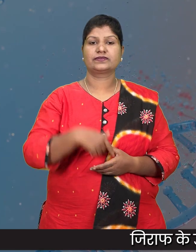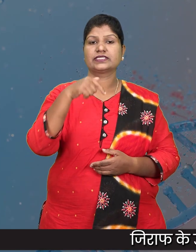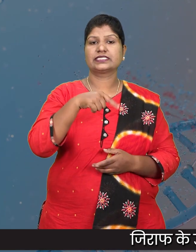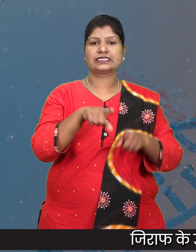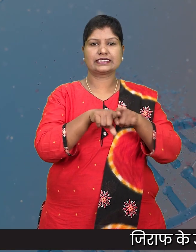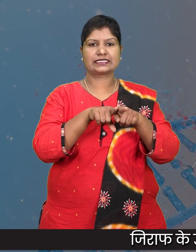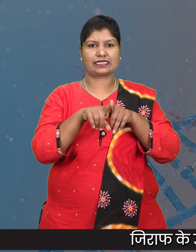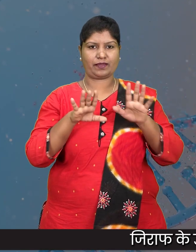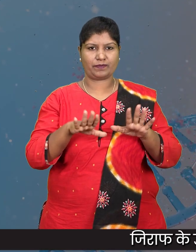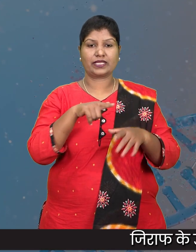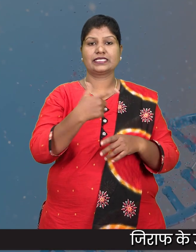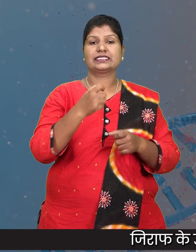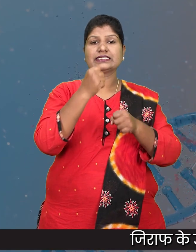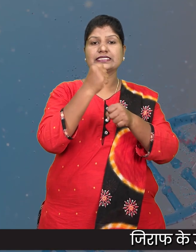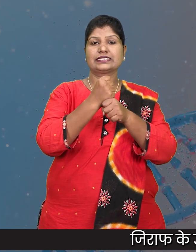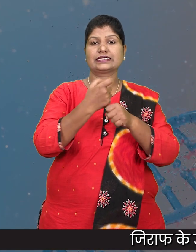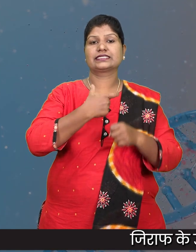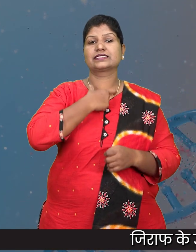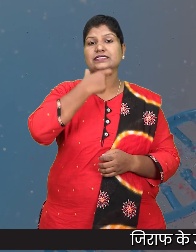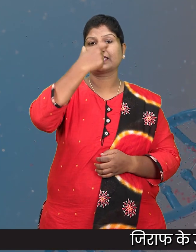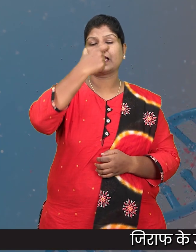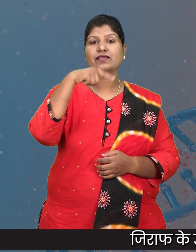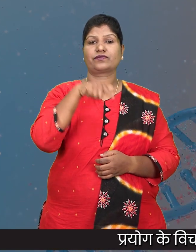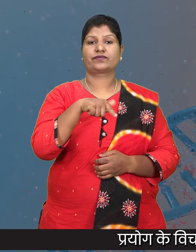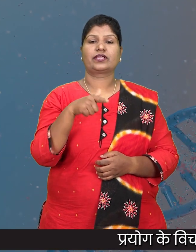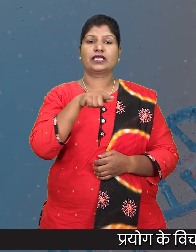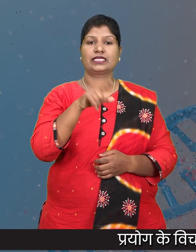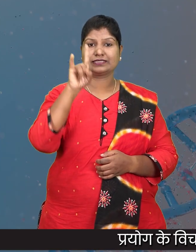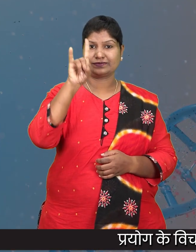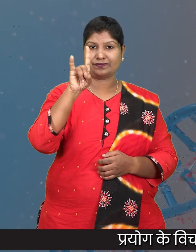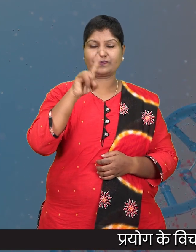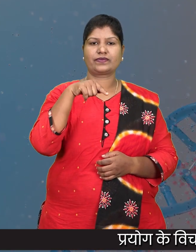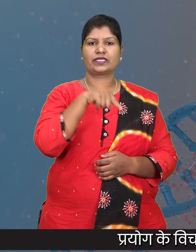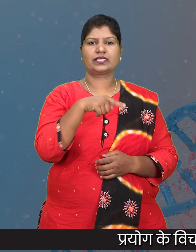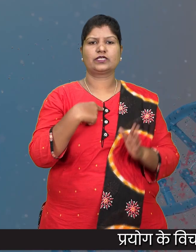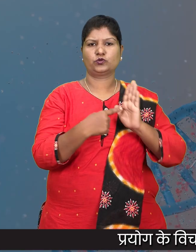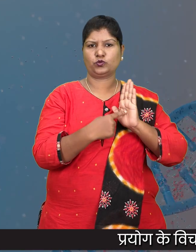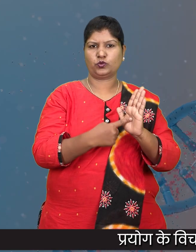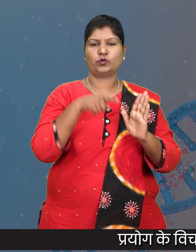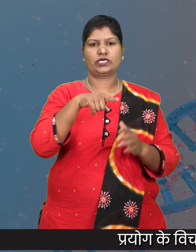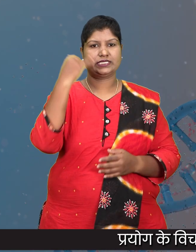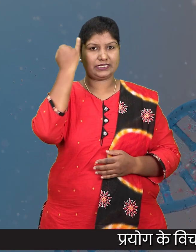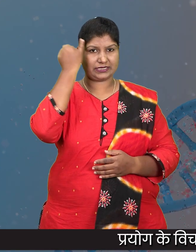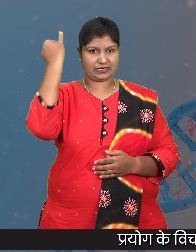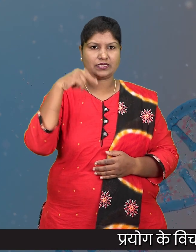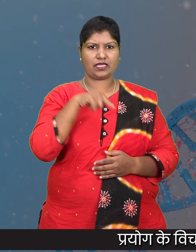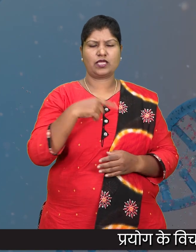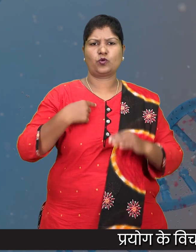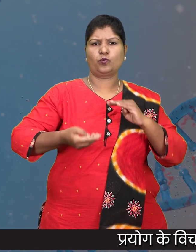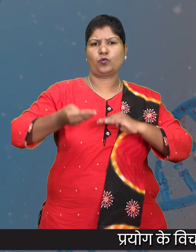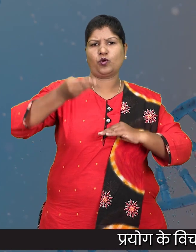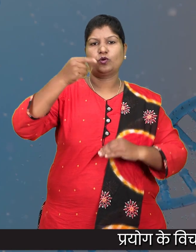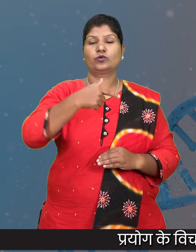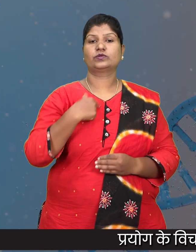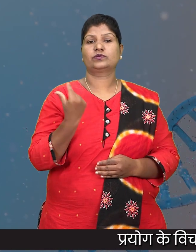जिराफ के उदाहरण को शरीर के अंगों के अति प्रयोग के विचार के समर्थन में उद्धृत किया